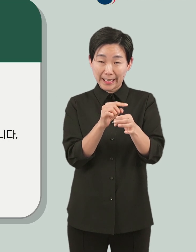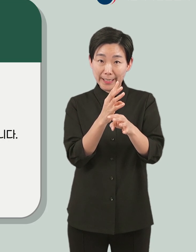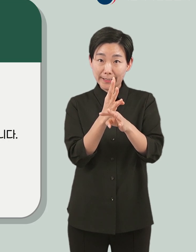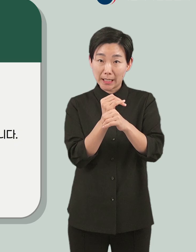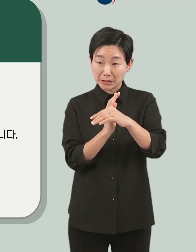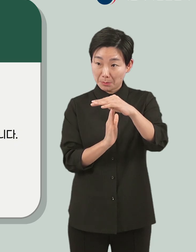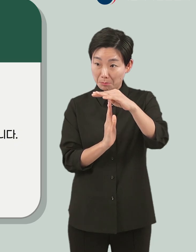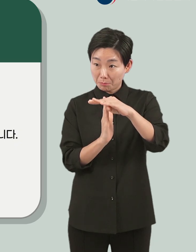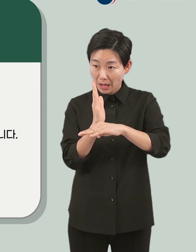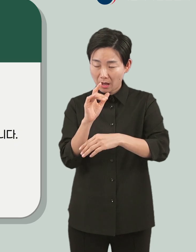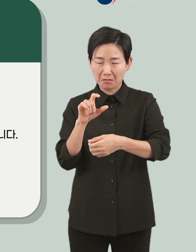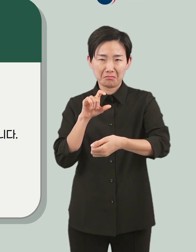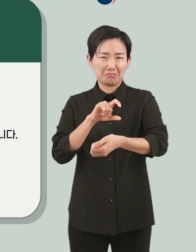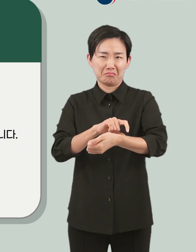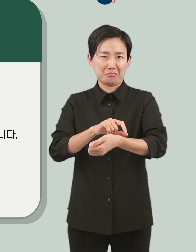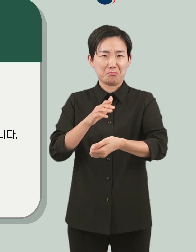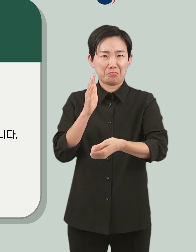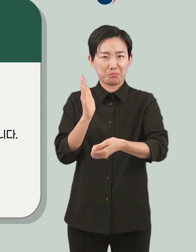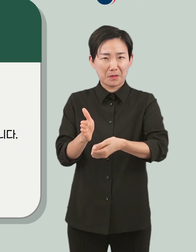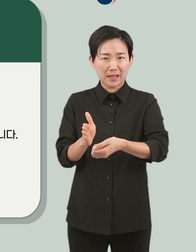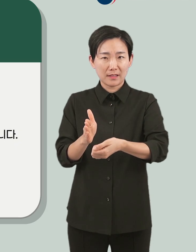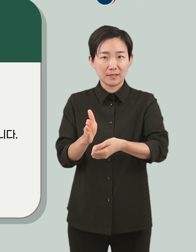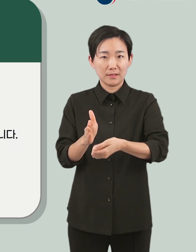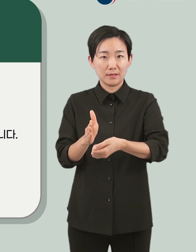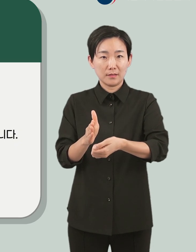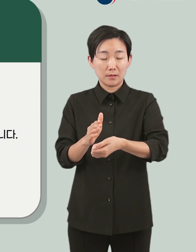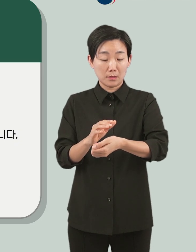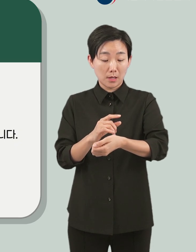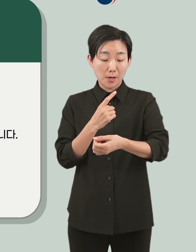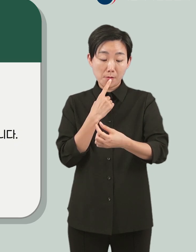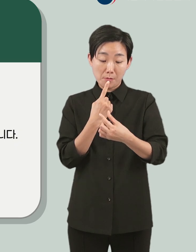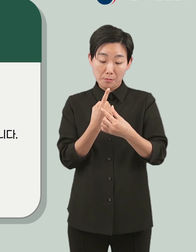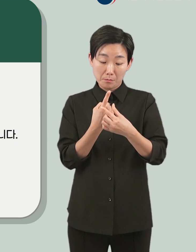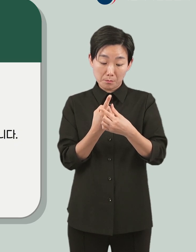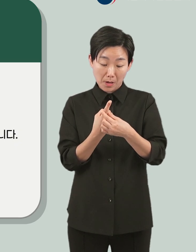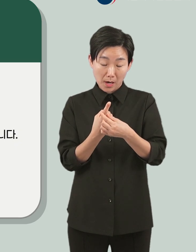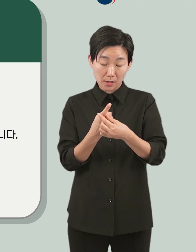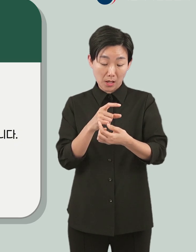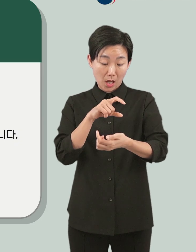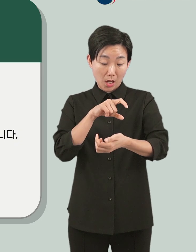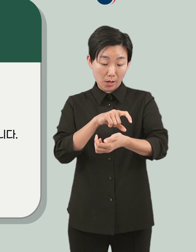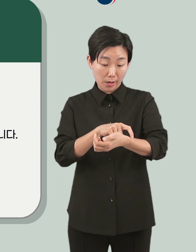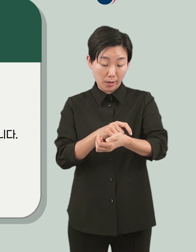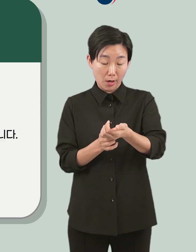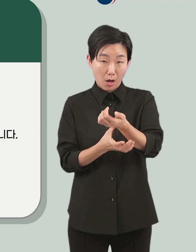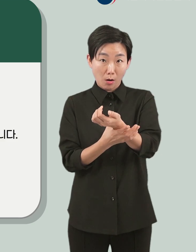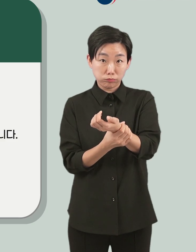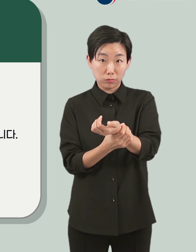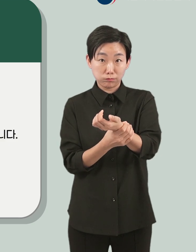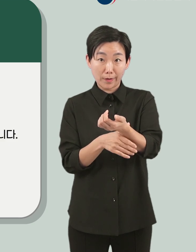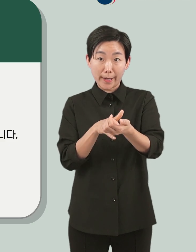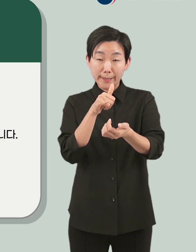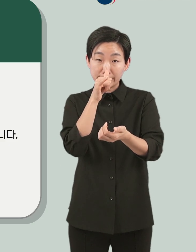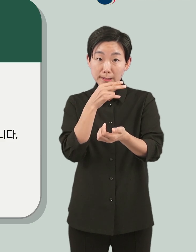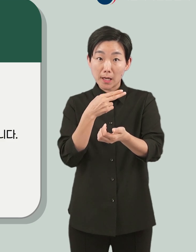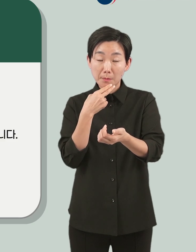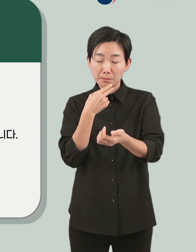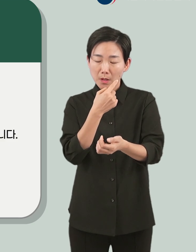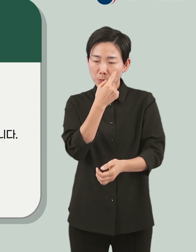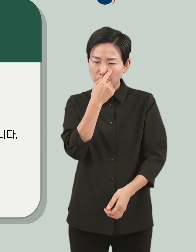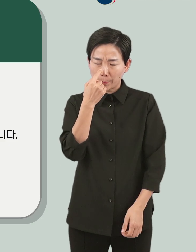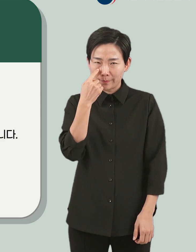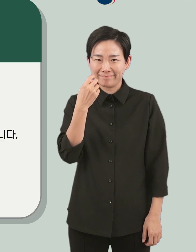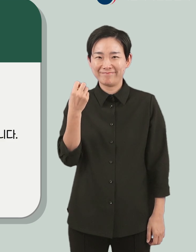유효기간이 지난 건전지는 사용하지 않습니다. 건전지가 정상적으로 작동하는지 주기적으로 확인합니다.